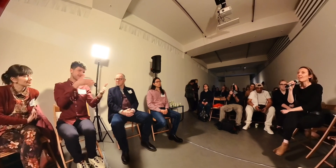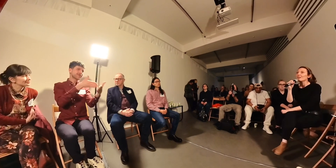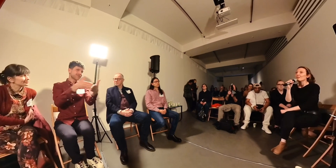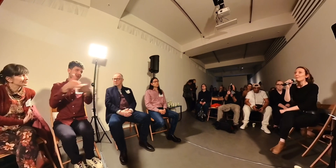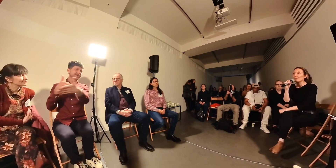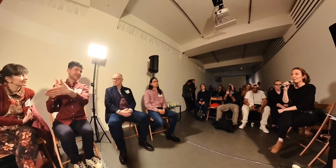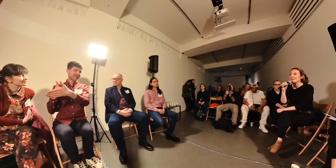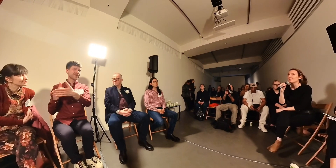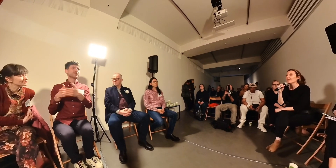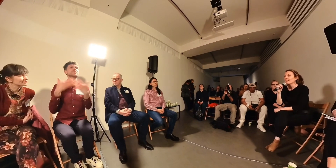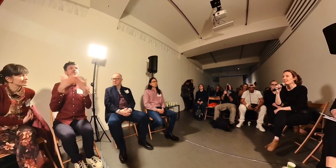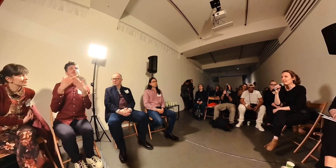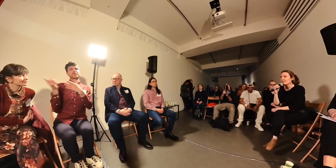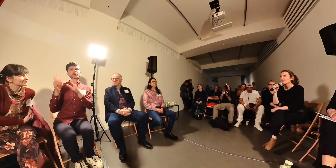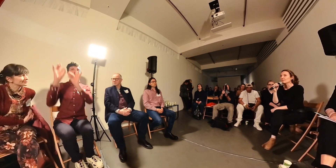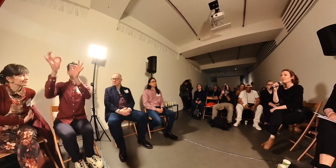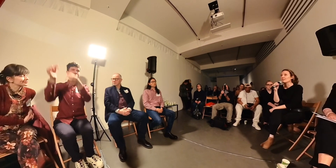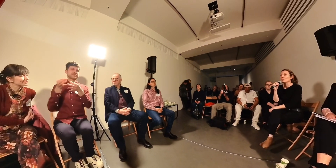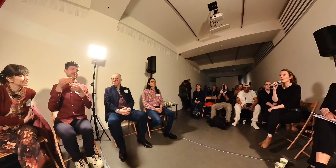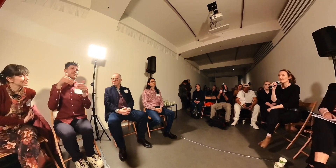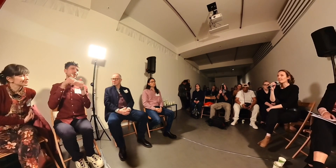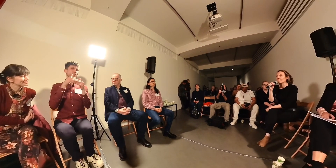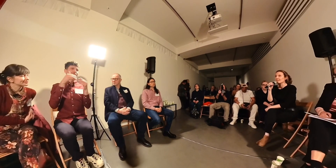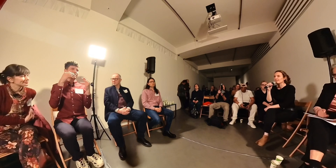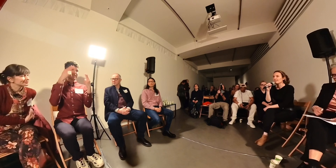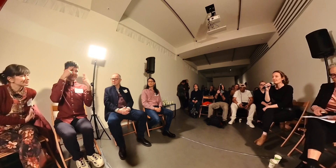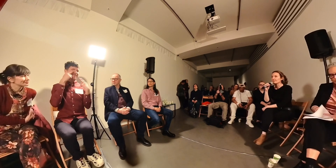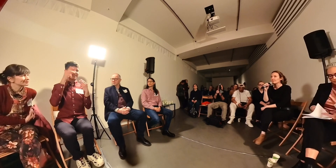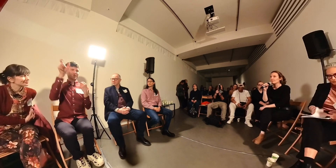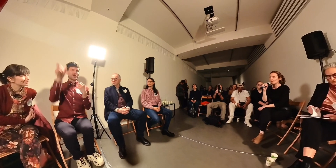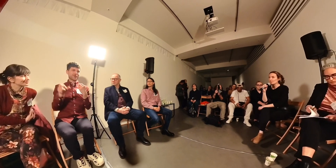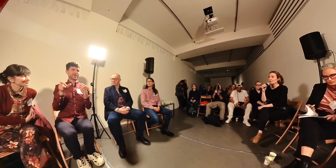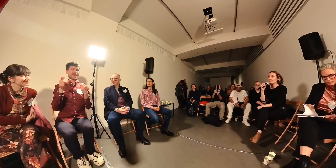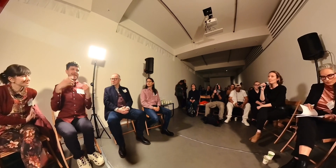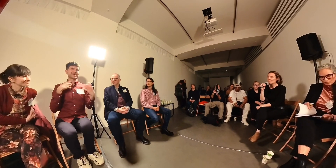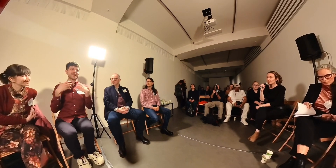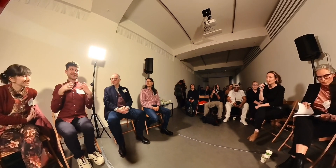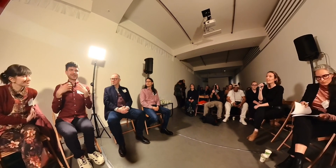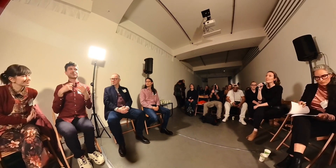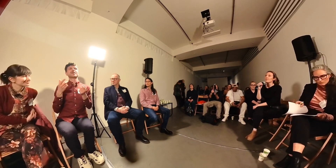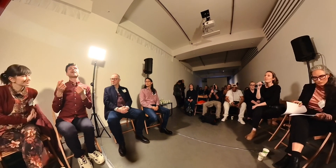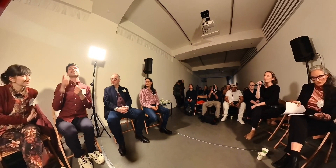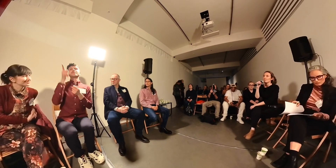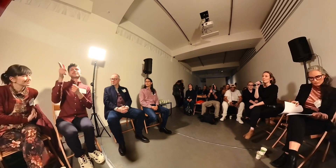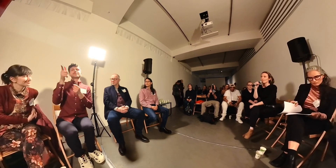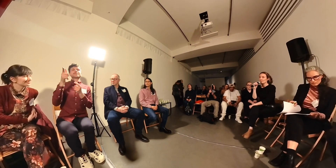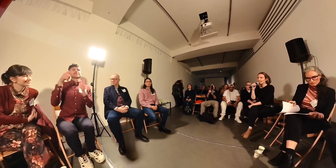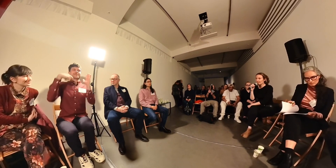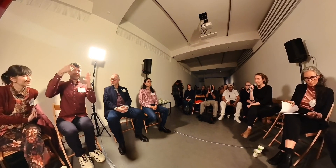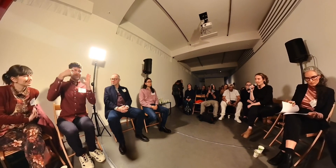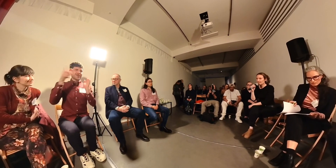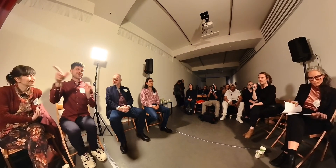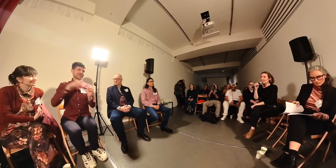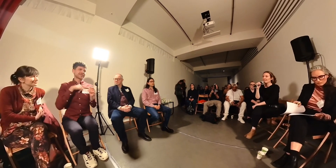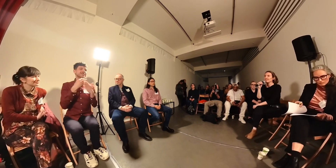cíl prolomit bariéry mezi komunikací z různých menšin. Takže jsme si